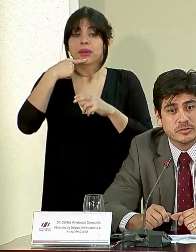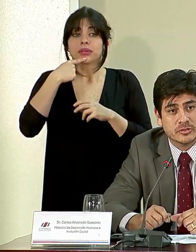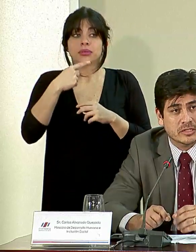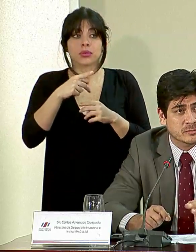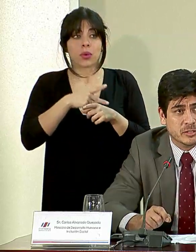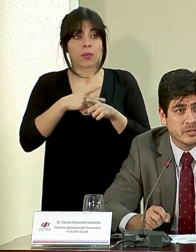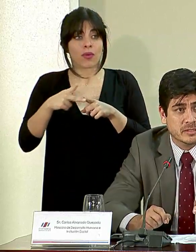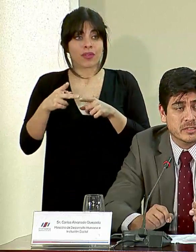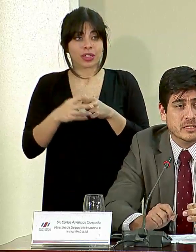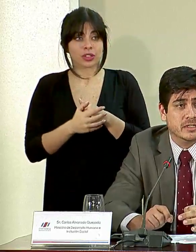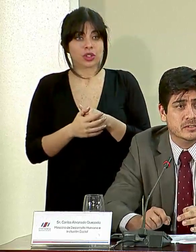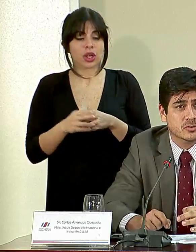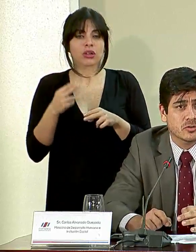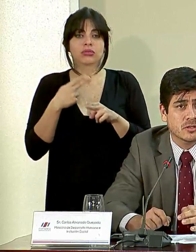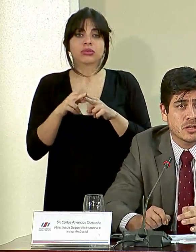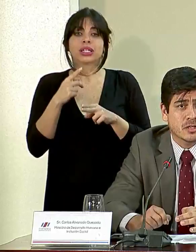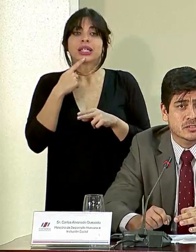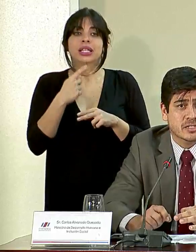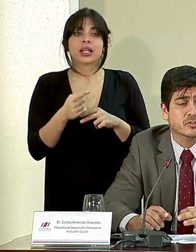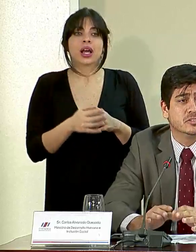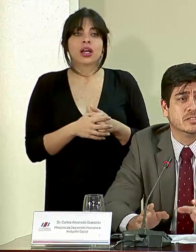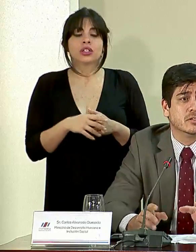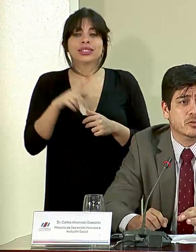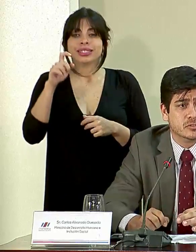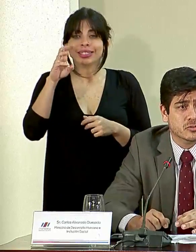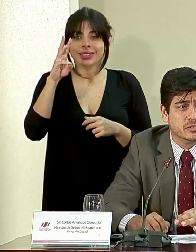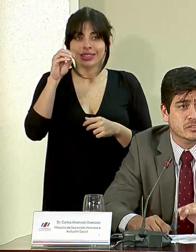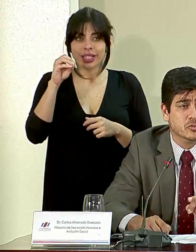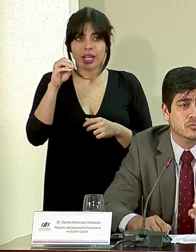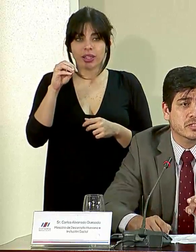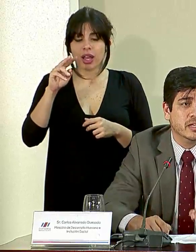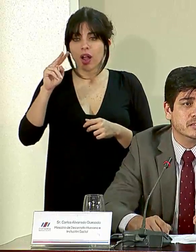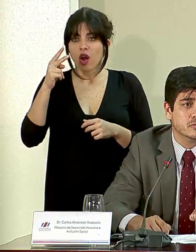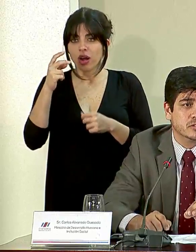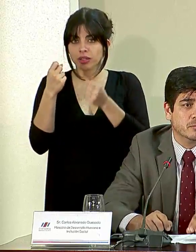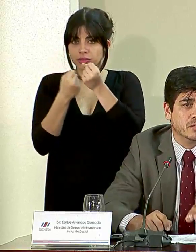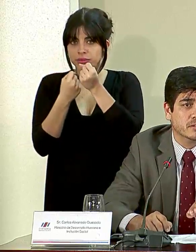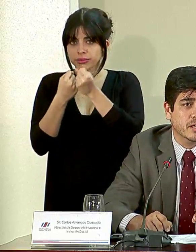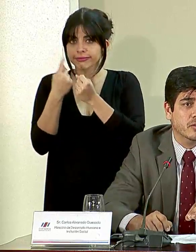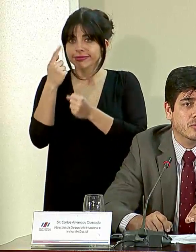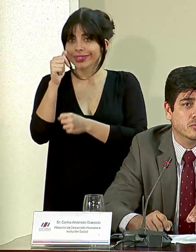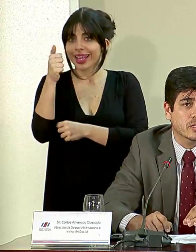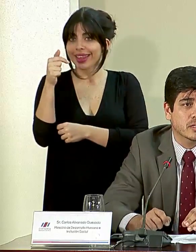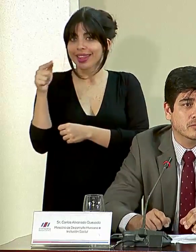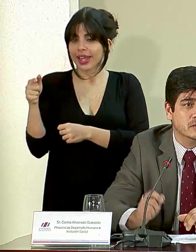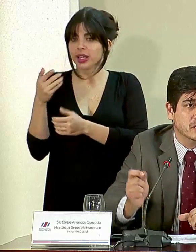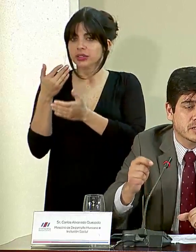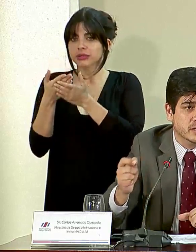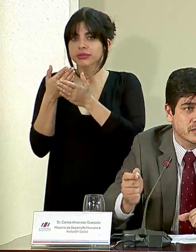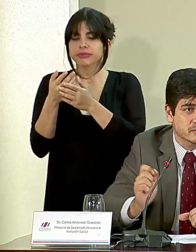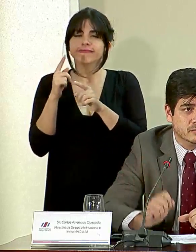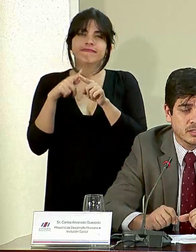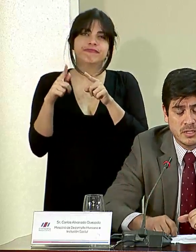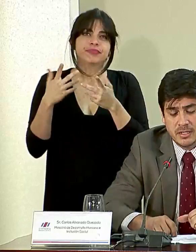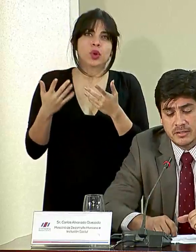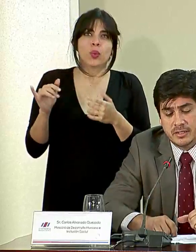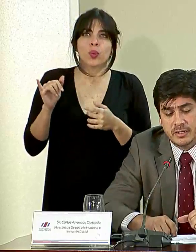los profesionales, brevemente le diría que son 160 cogestores y son 10 los que han planteado una serie